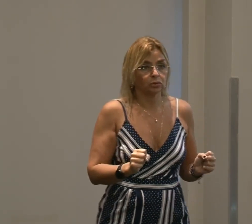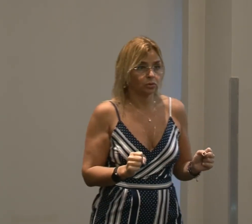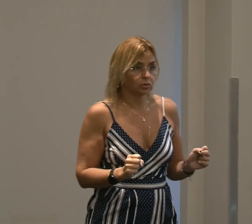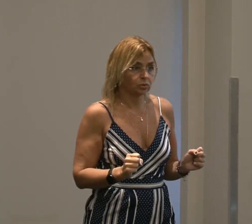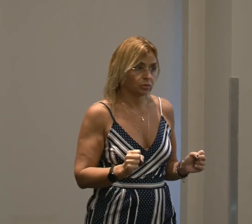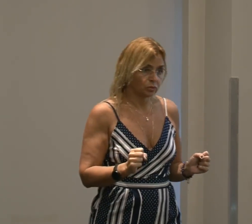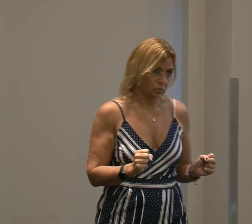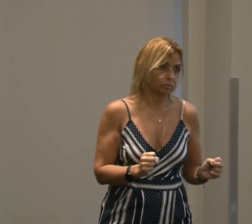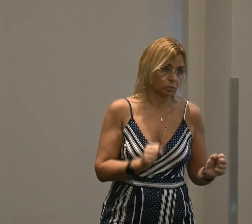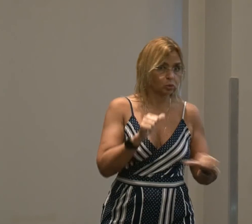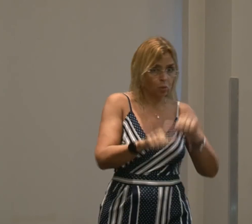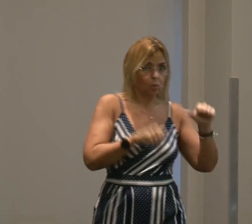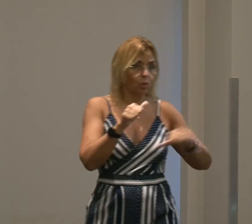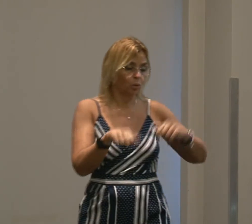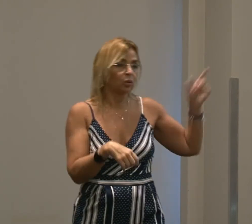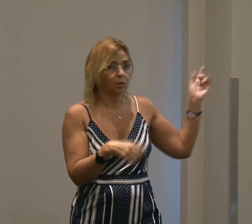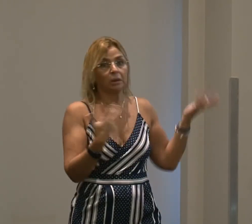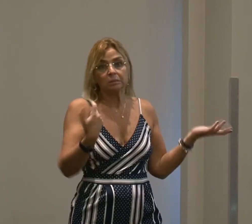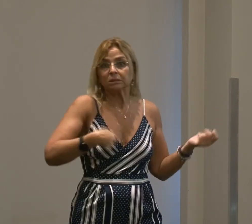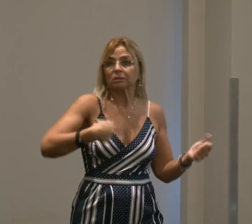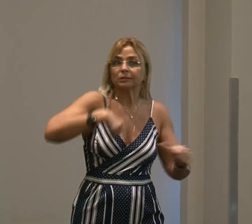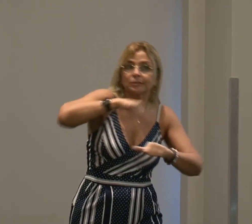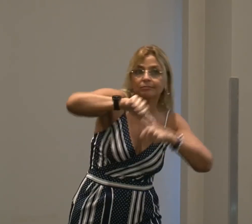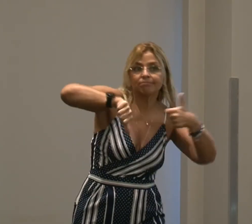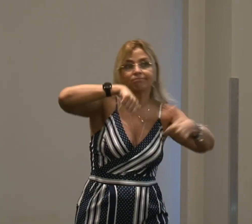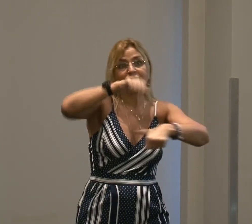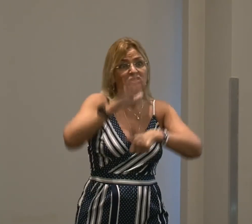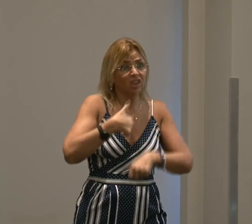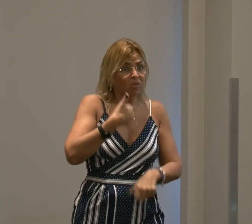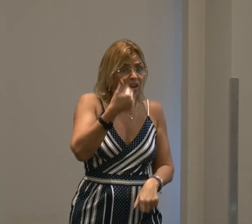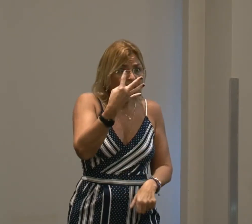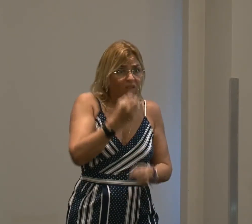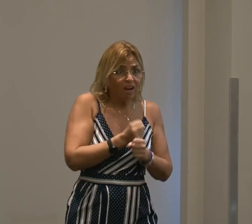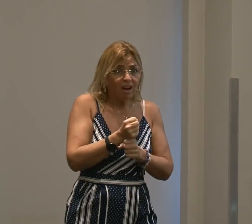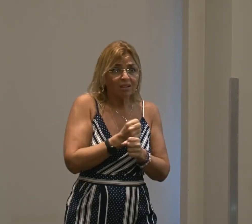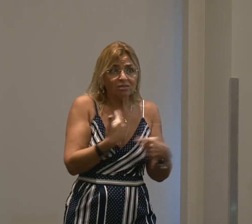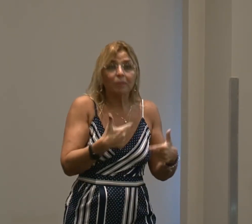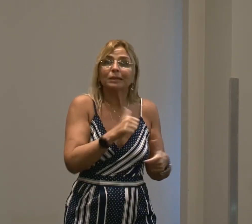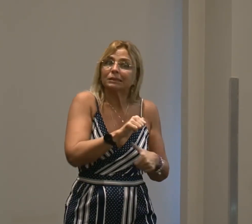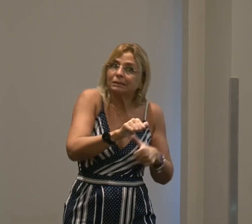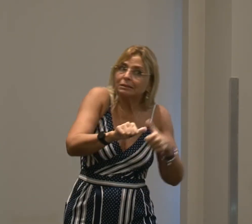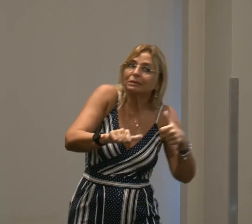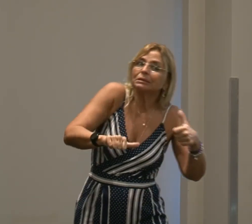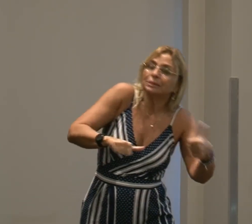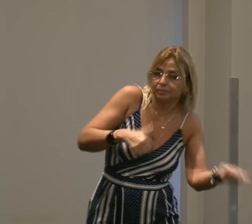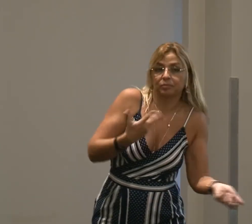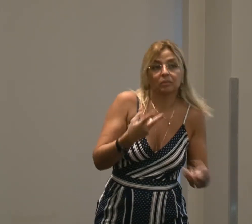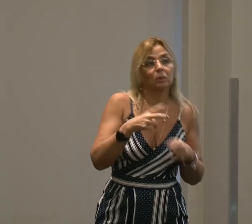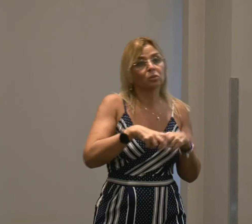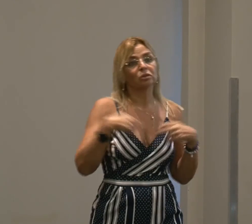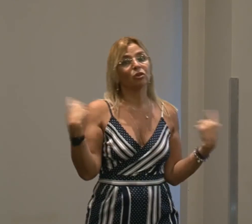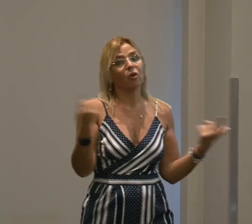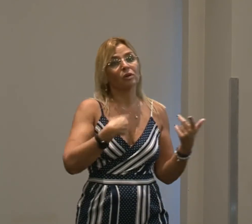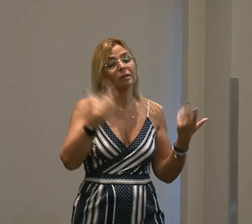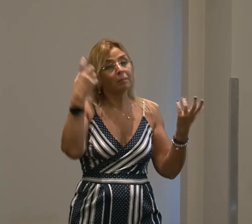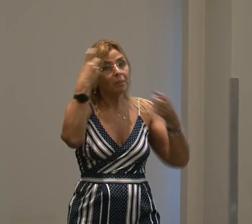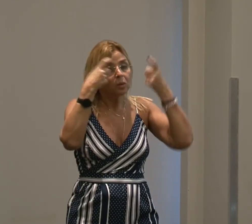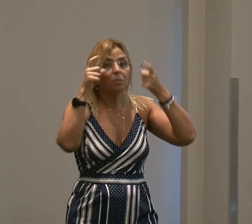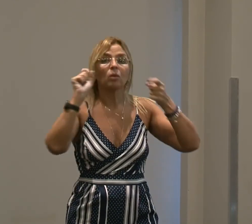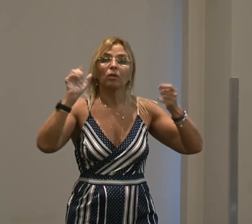para que seus filhos sejam implantados ou não. O que acaba acontecendo é que a gente precisa mudar algumas políticas importantes. Esses médicos, então,